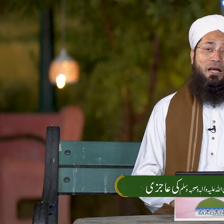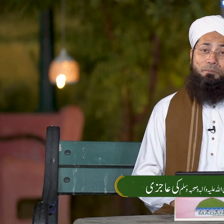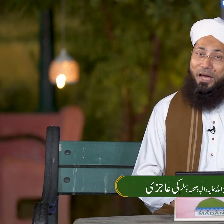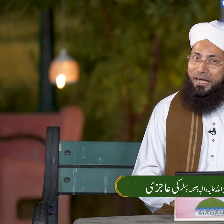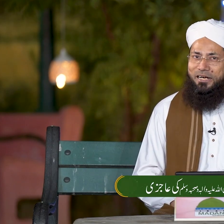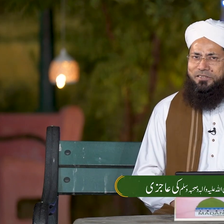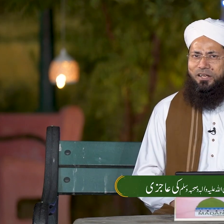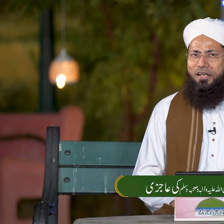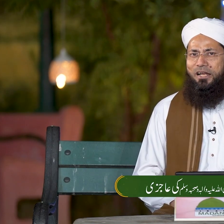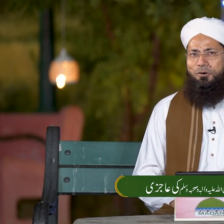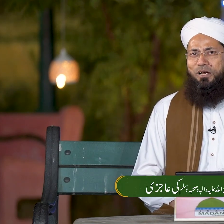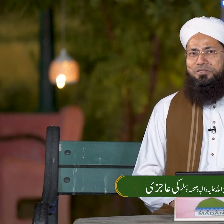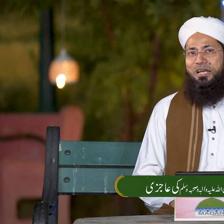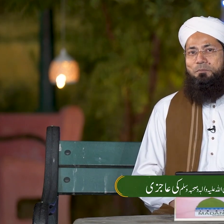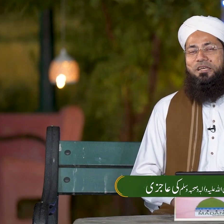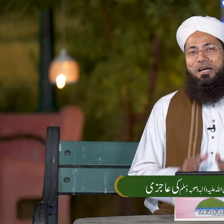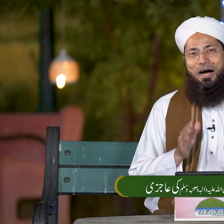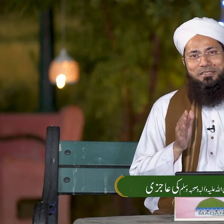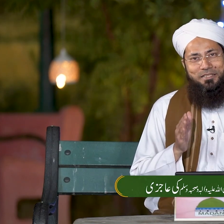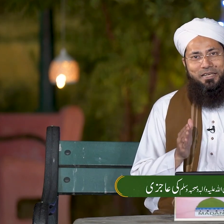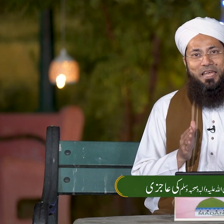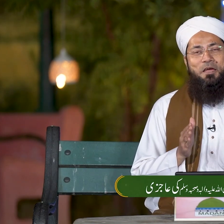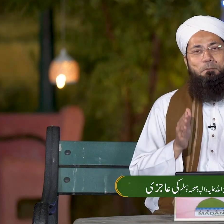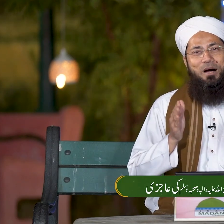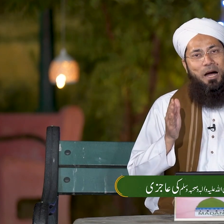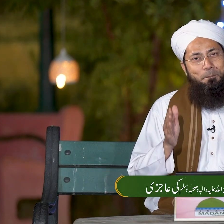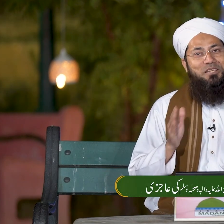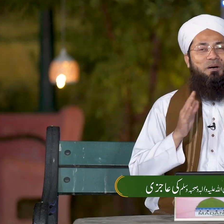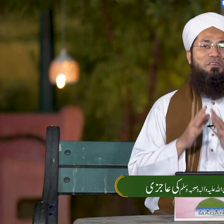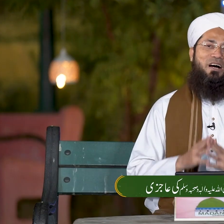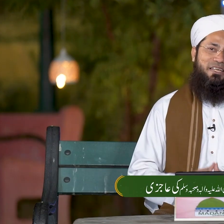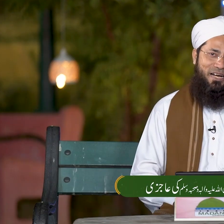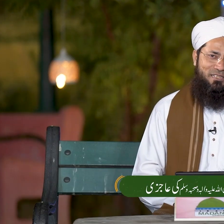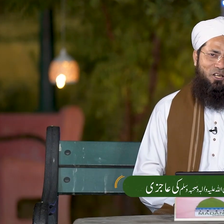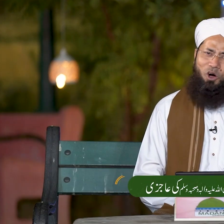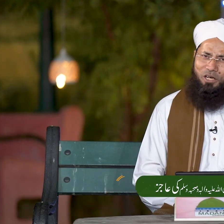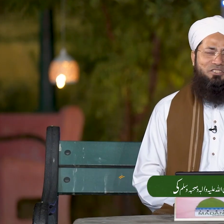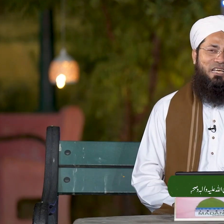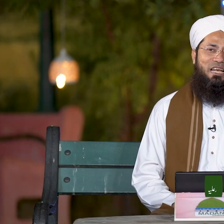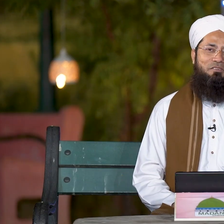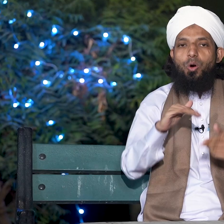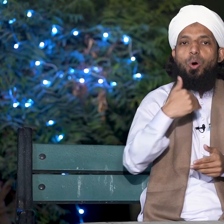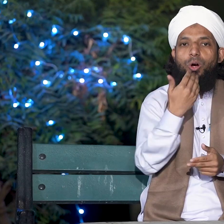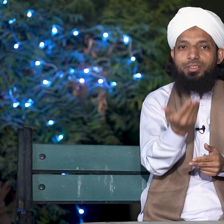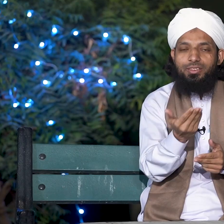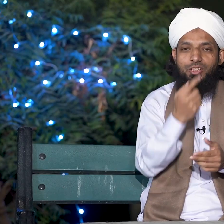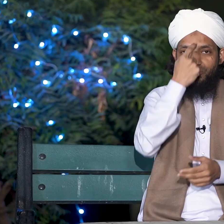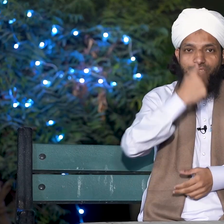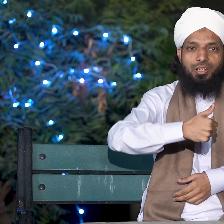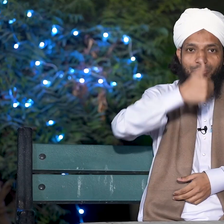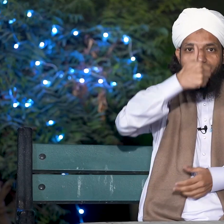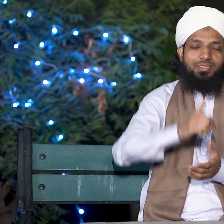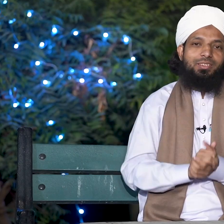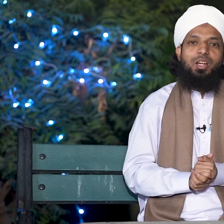ہے۔ پیارے آقا صلی اللہ علیہ وسلم کی عاجزی کے محبت بھرے واقعات اور اس کے علاوہ انشاءاللہ